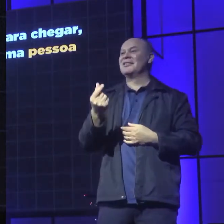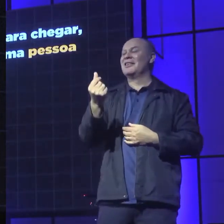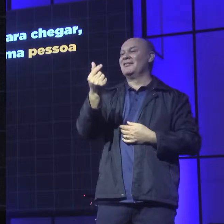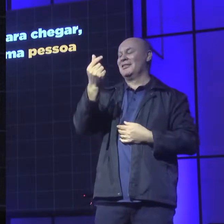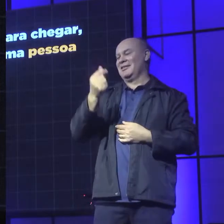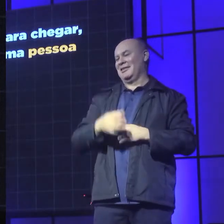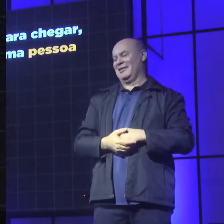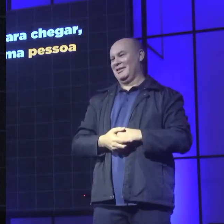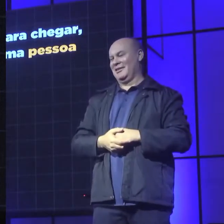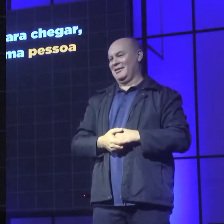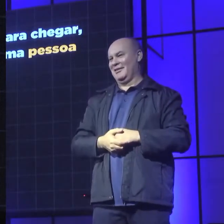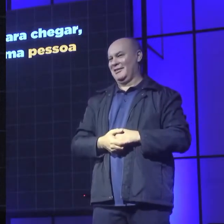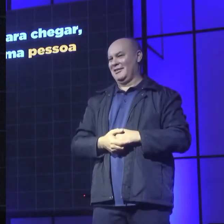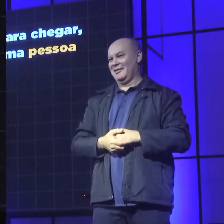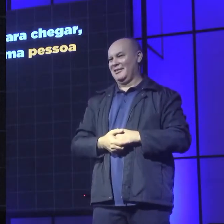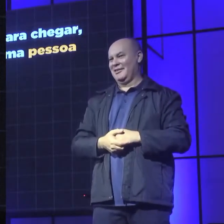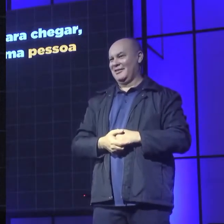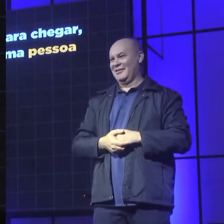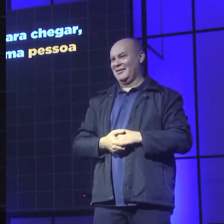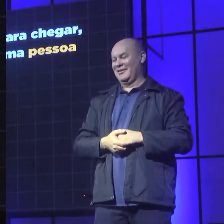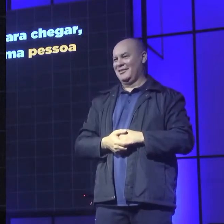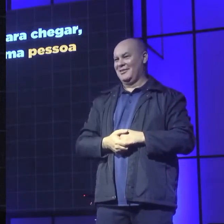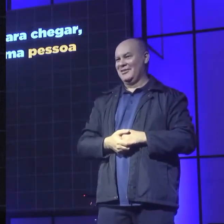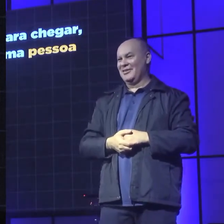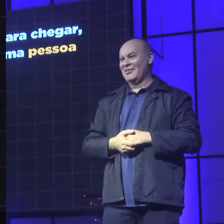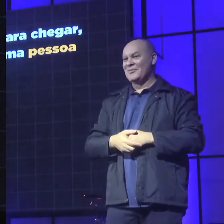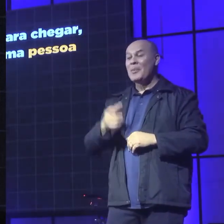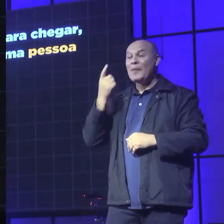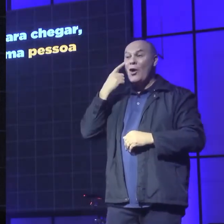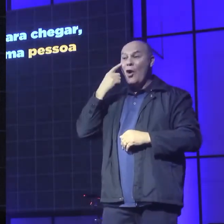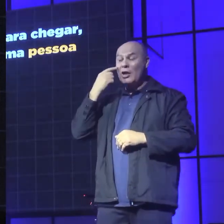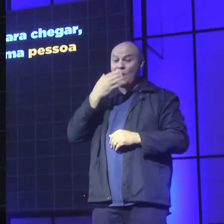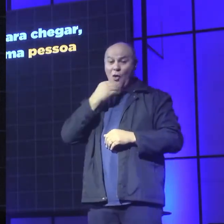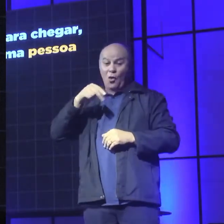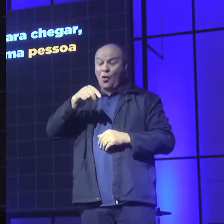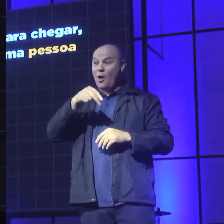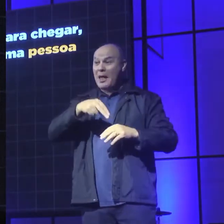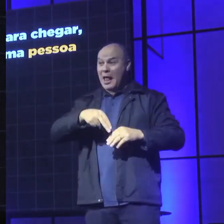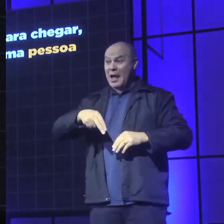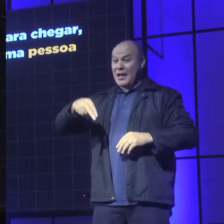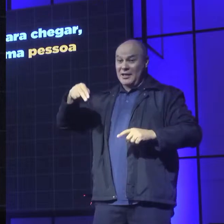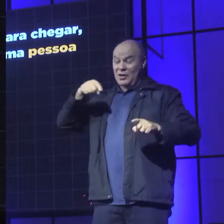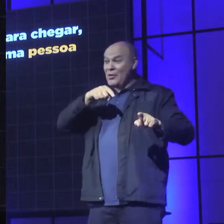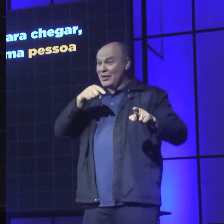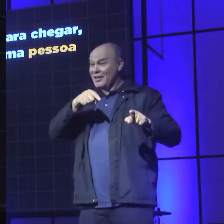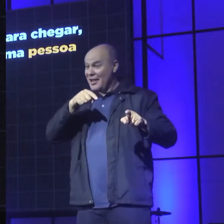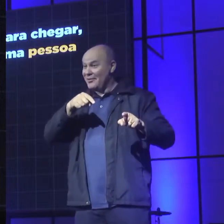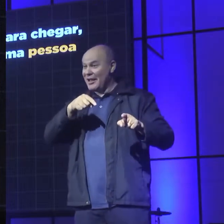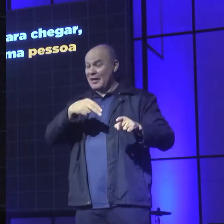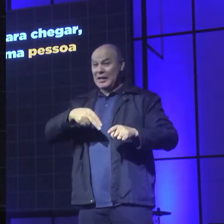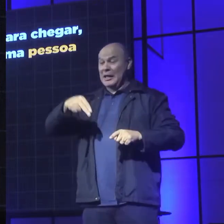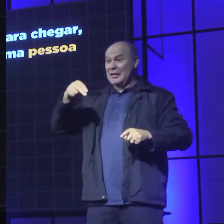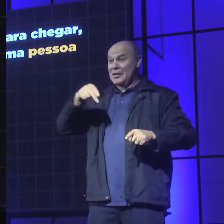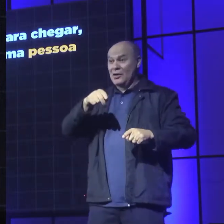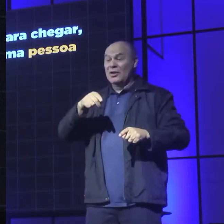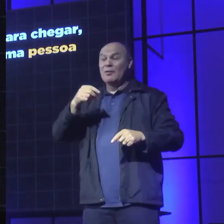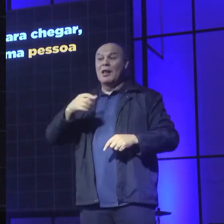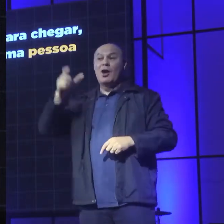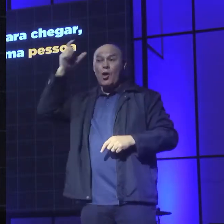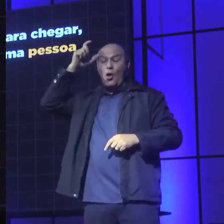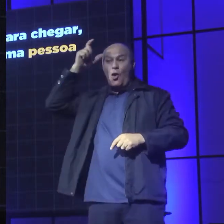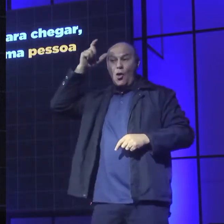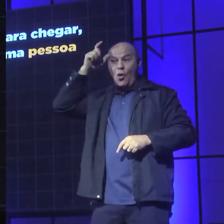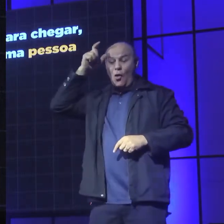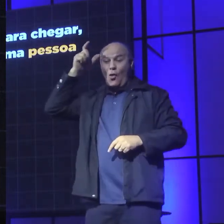Nicodemos não sabia, o mundo não sabia, o diabo lançou uma fake news, uma notícia falsa de que Jesus estava morto,